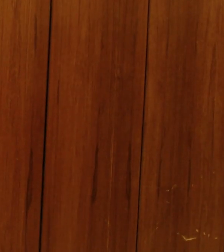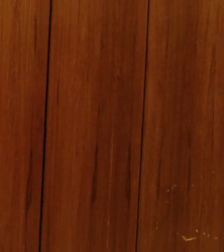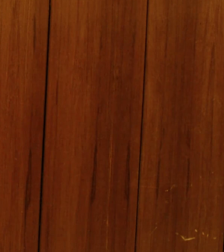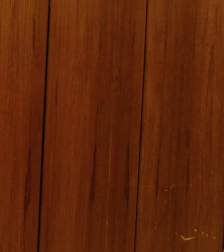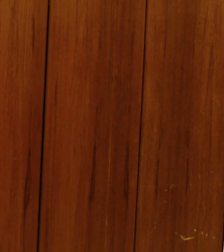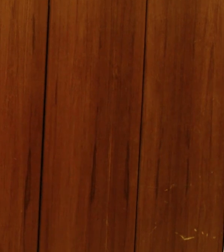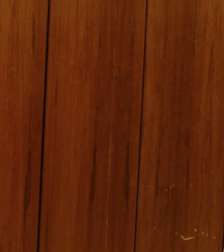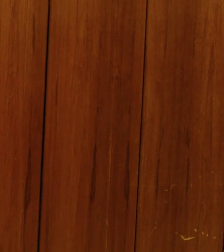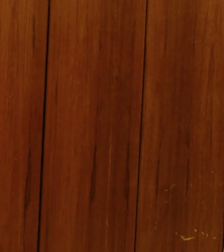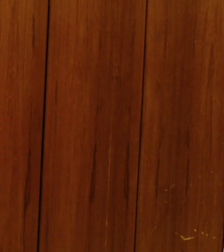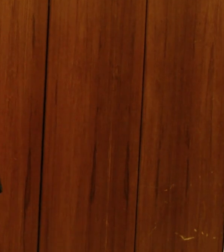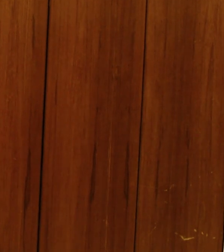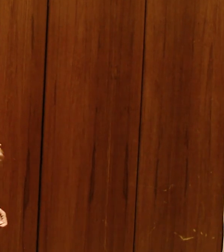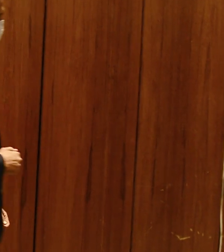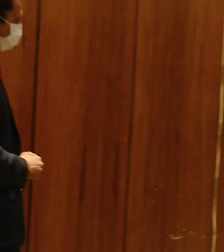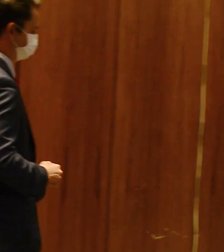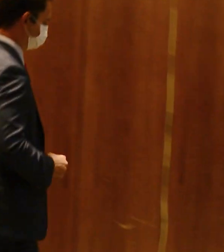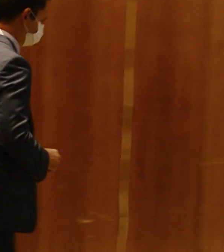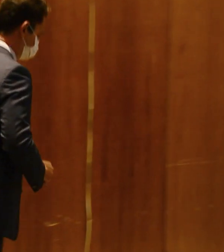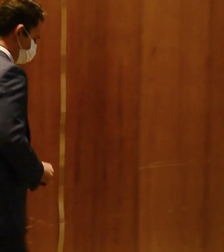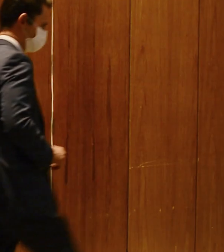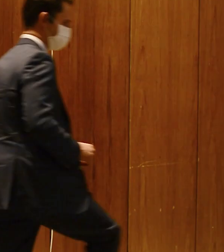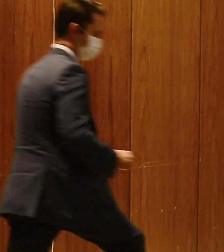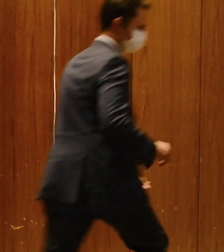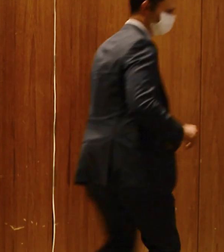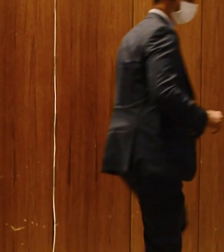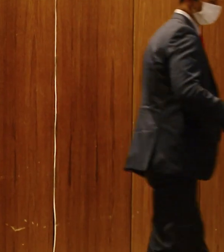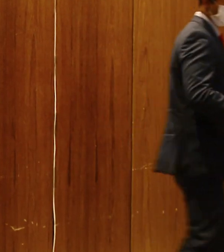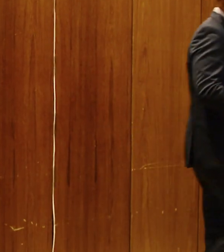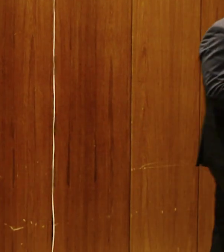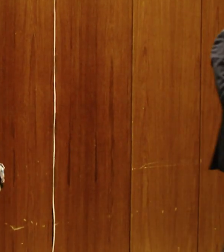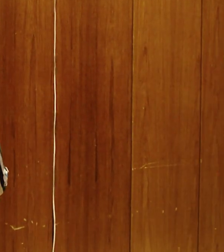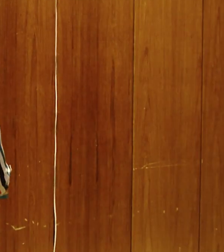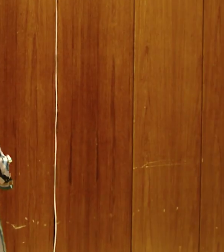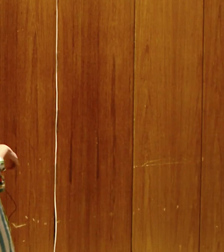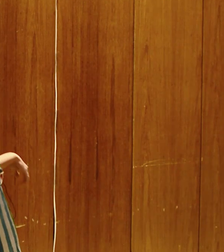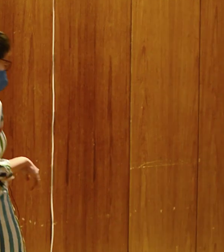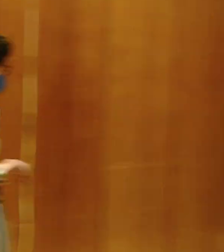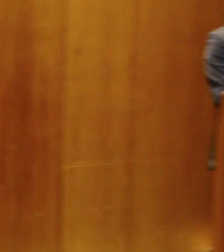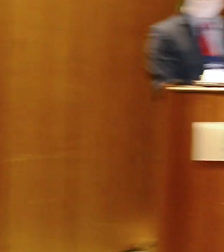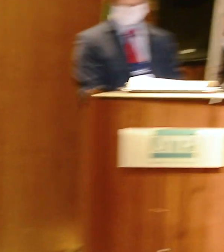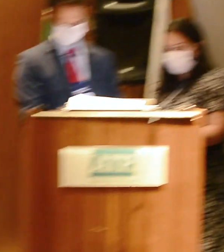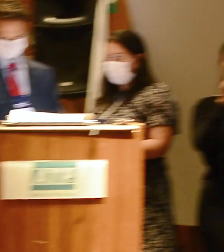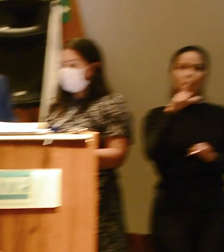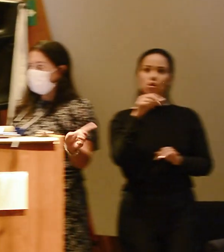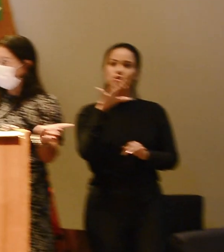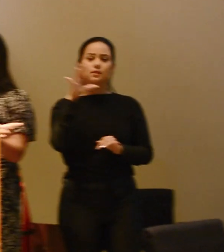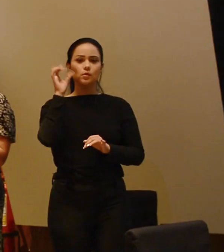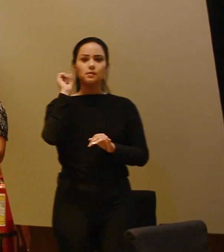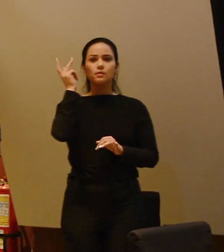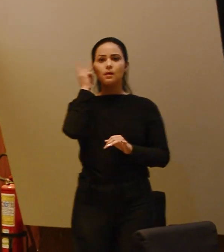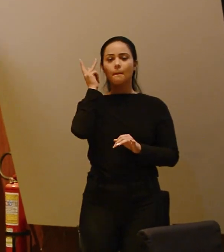em otoneurologia, Universidade Federal de São Paulo, aprimoramento em eletrofisiologia da audição, São